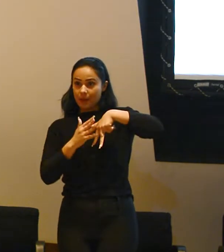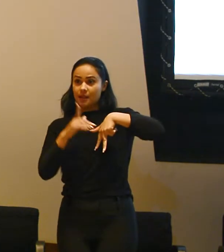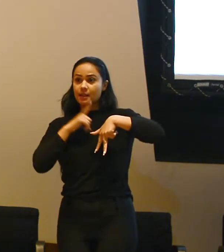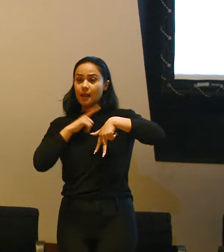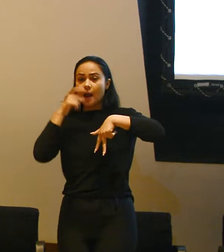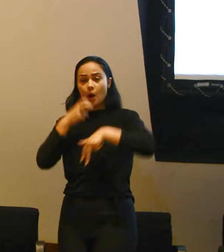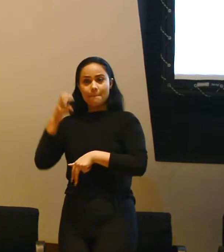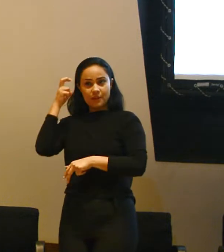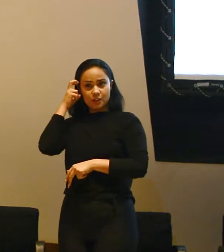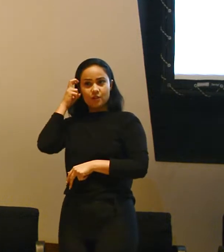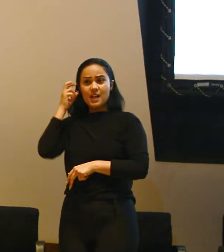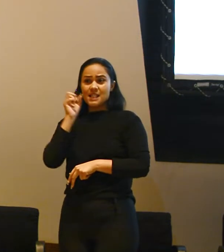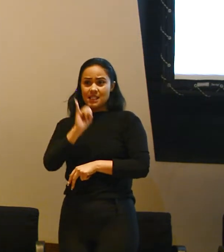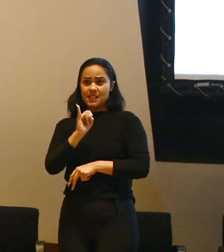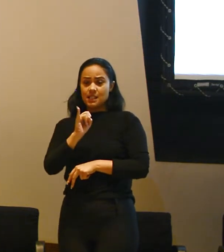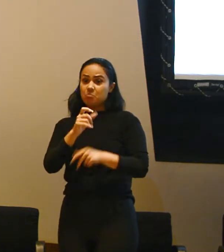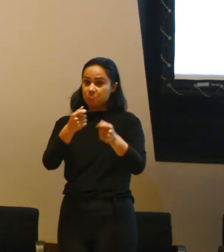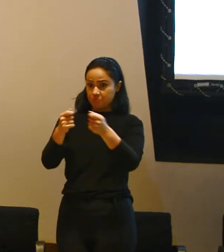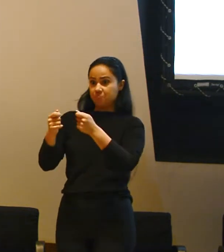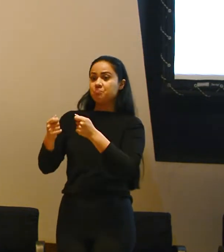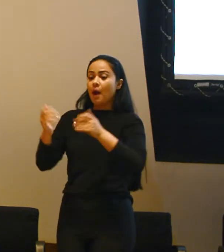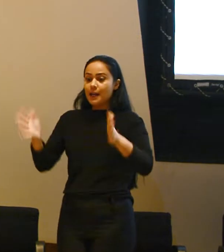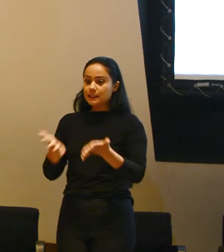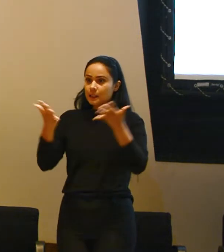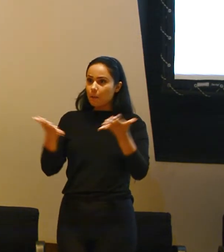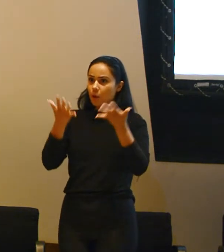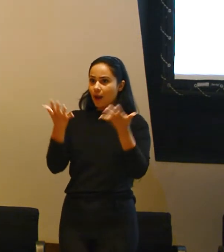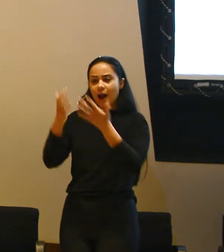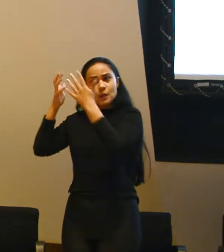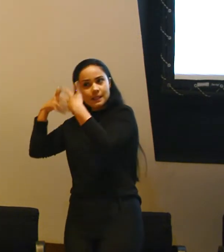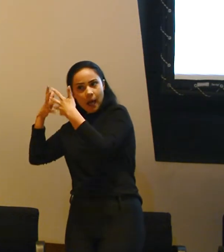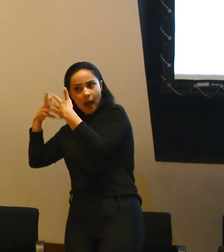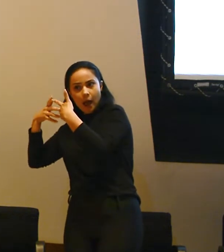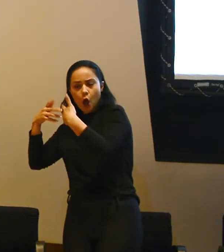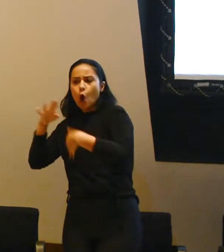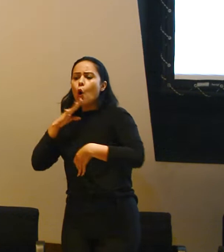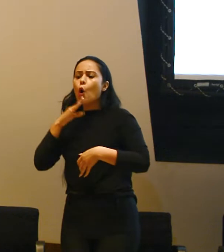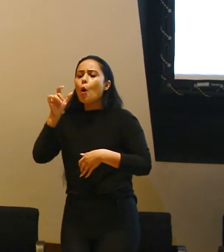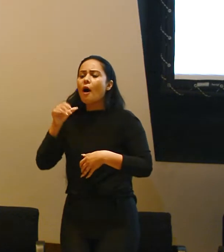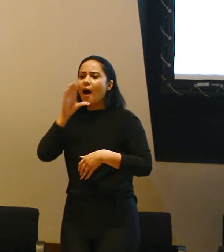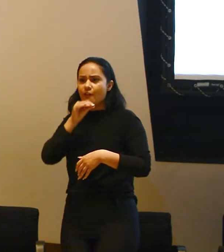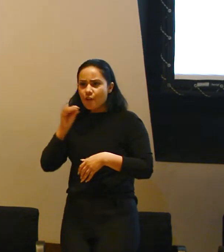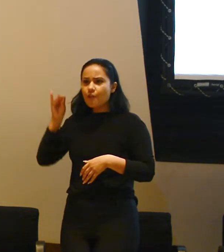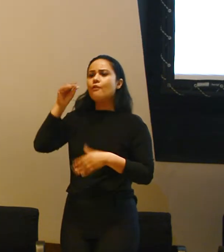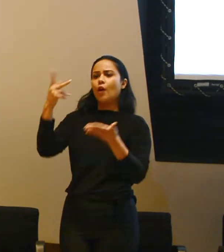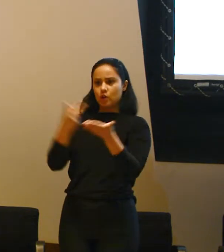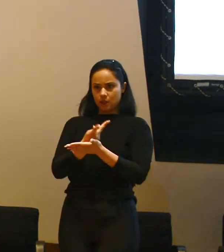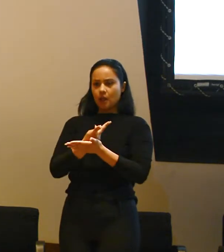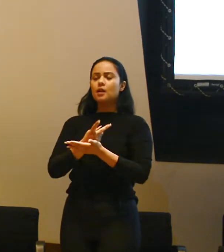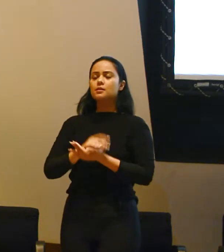com o aparelho auditivo, se está sendo suficiente para estimular o cérebro, para fazer com que o reconhecimento da fala aconteça, né?